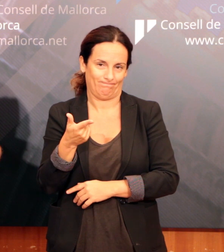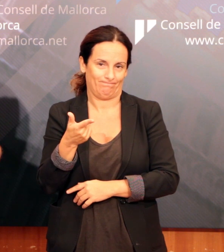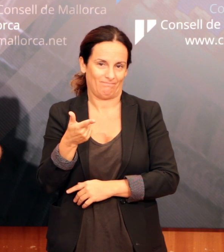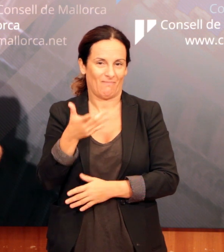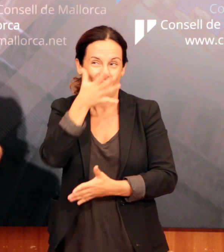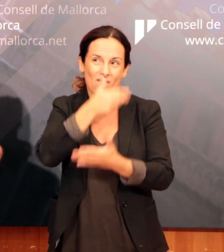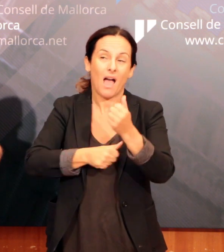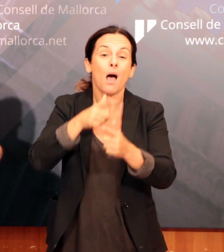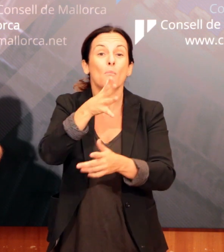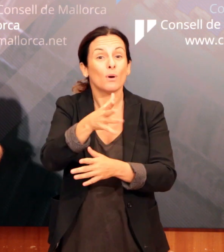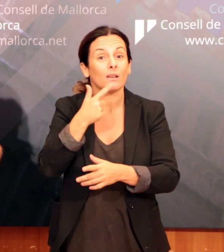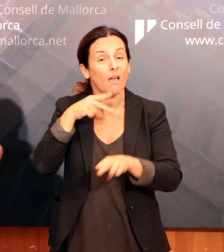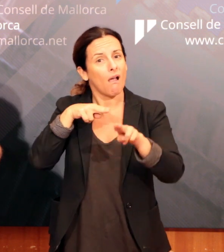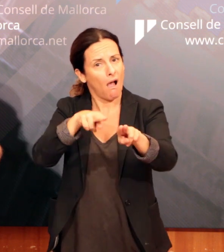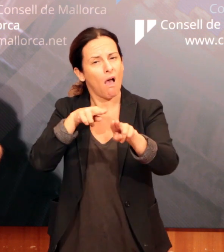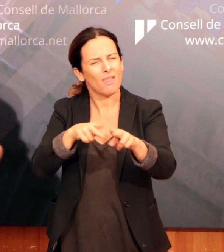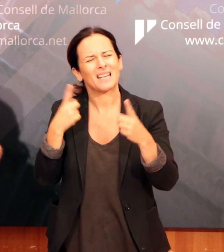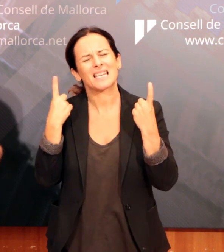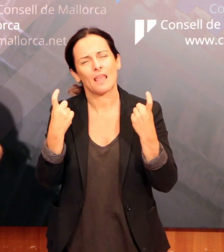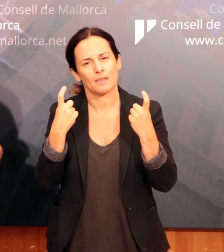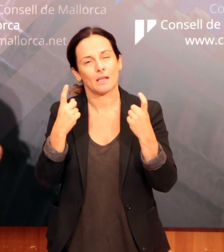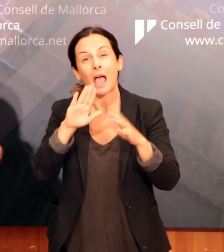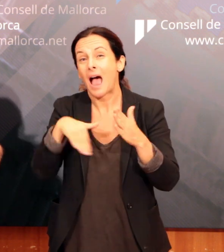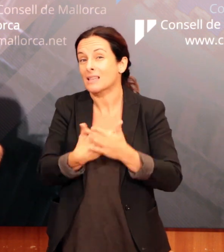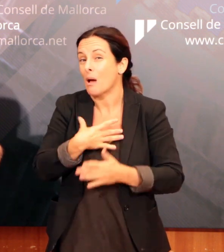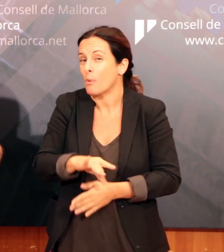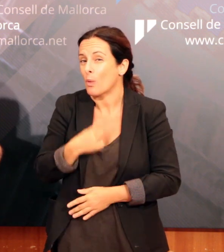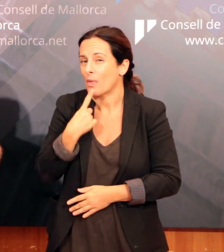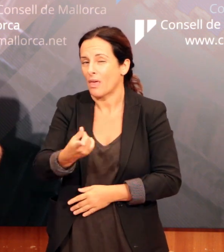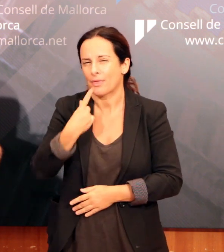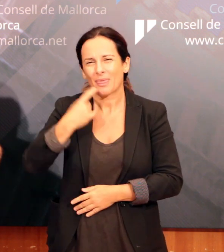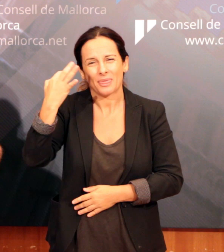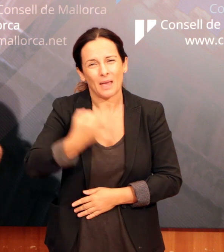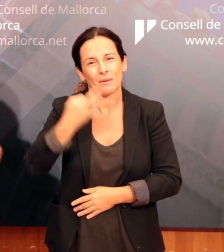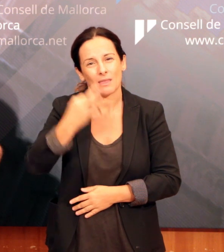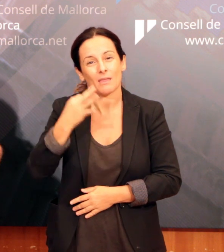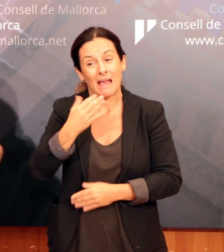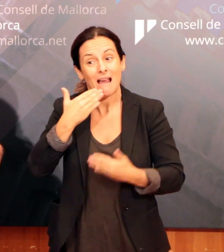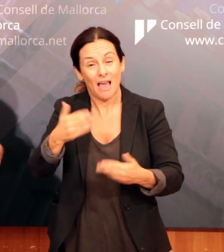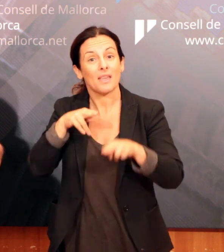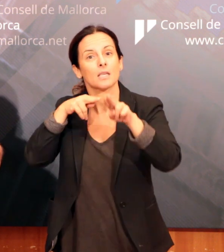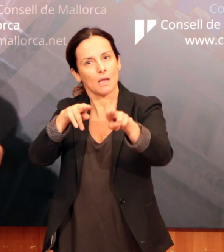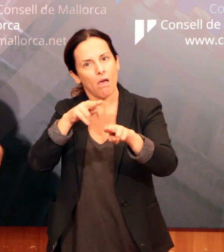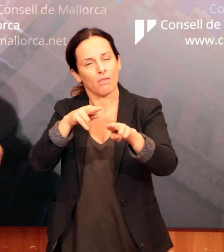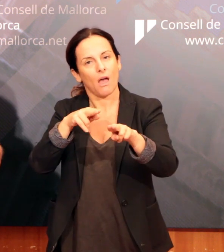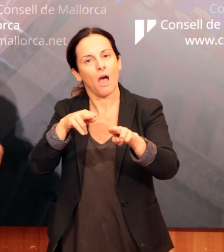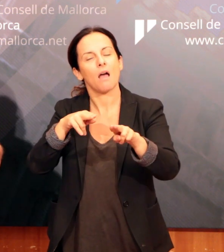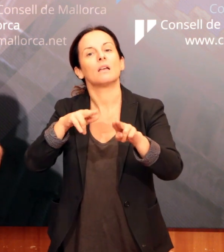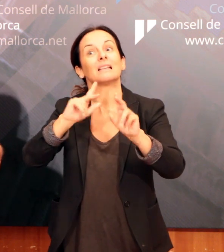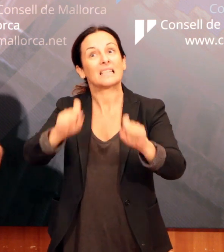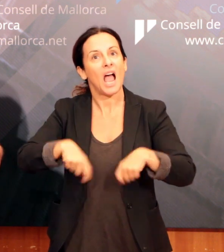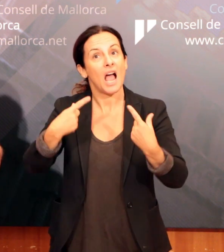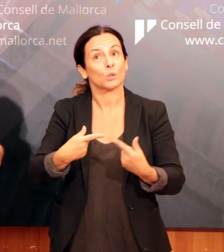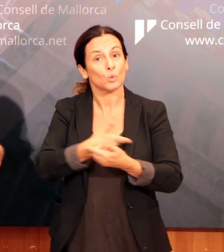és una activitat necessària, jo diria que imprescindible, per mantenir l'equilibri naturalesa i per mantenir